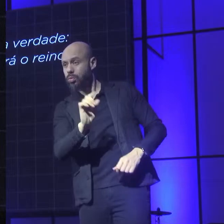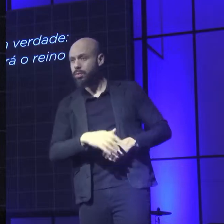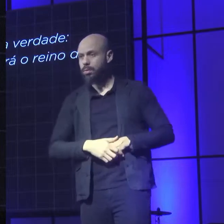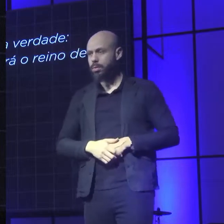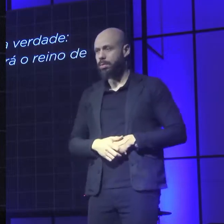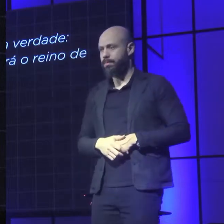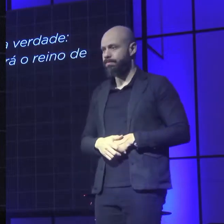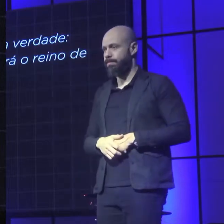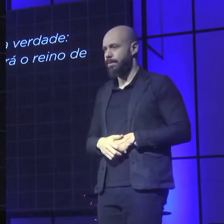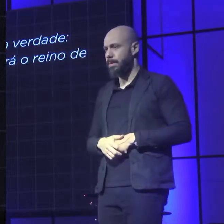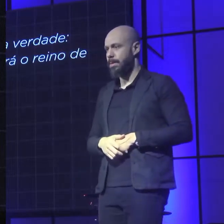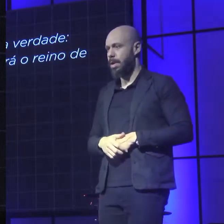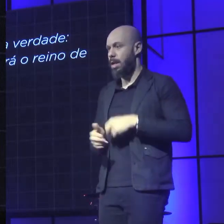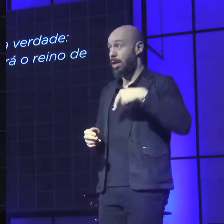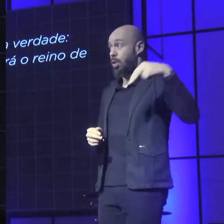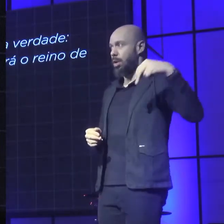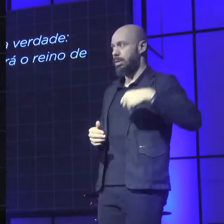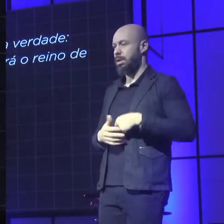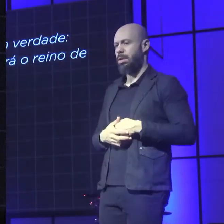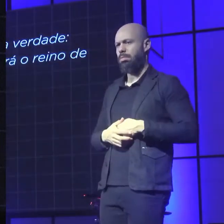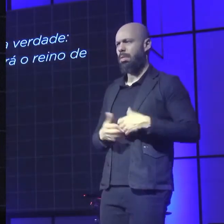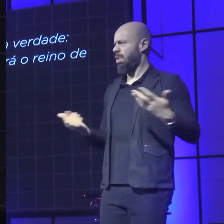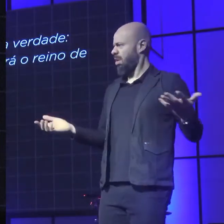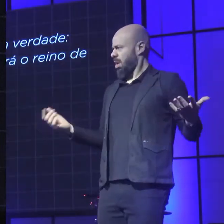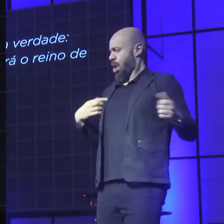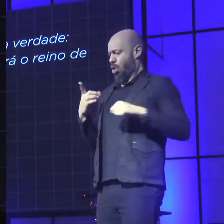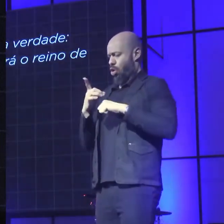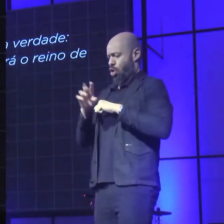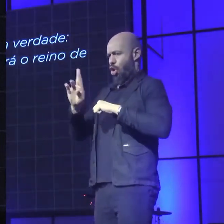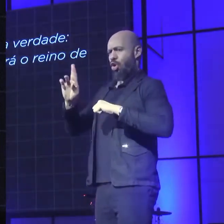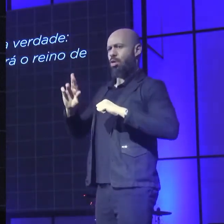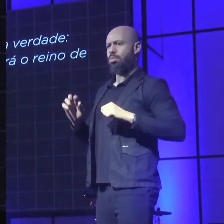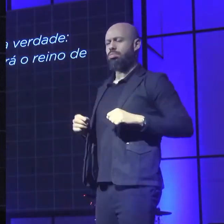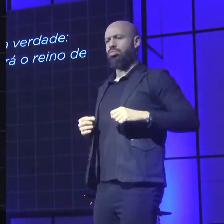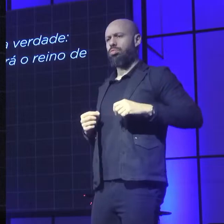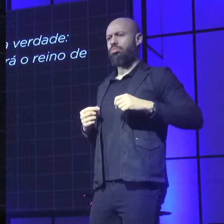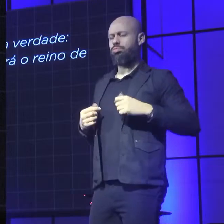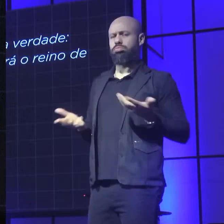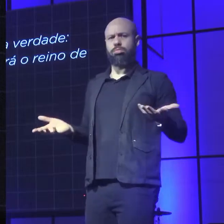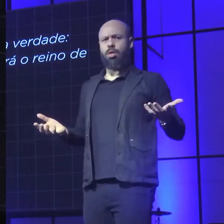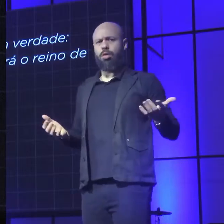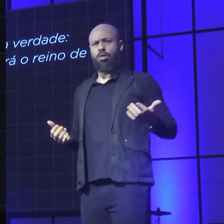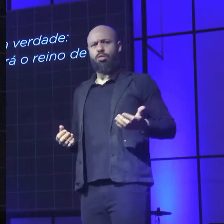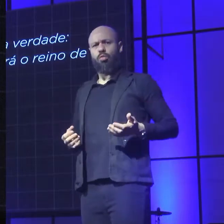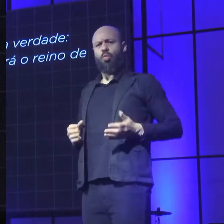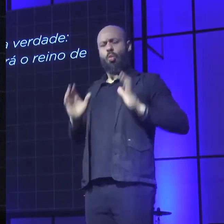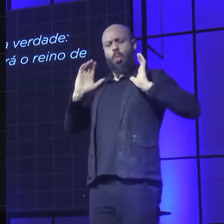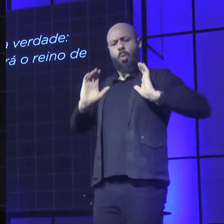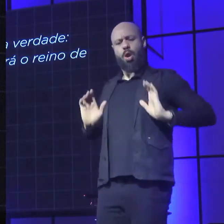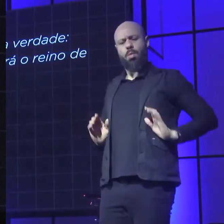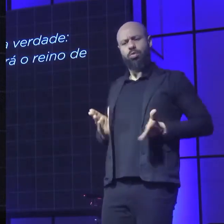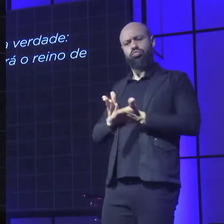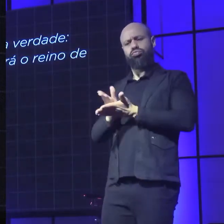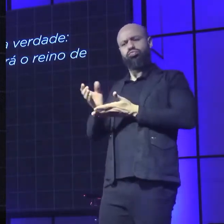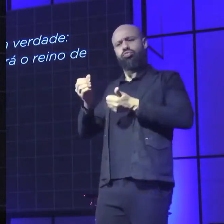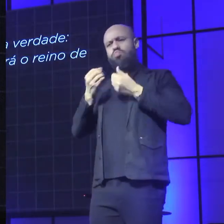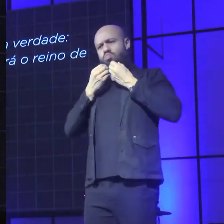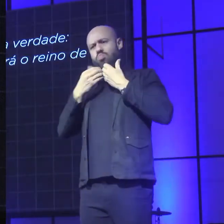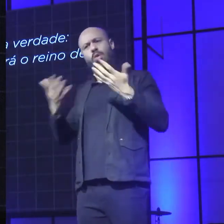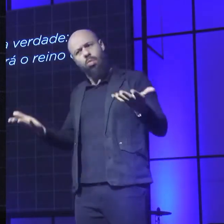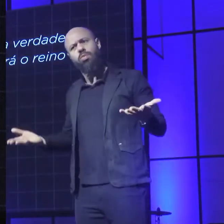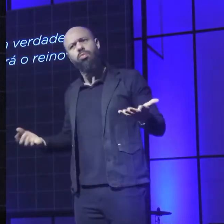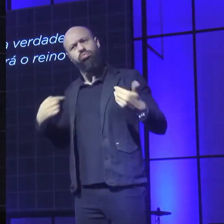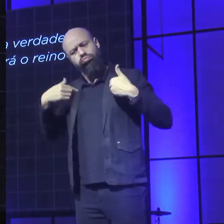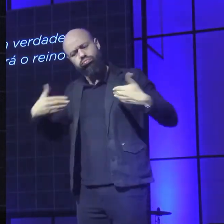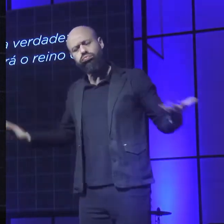Nicodemos se via como um doutor da lei, carregava a Bíblia do ar, um homem correto, um homem íntegro, um homem bom,